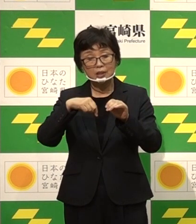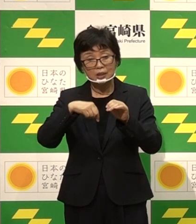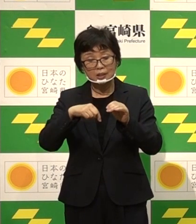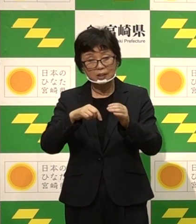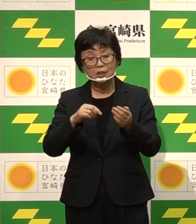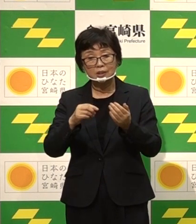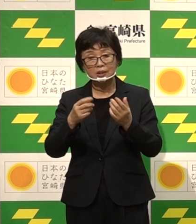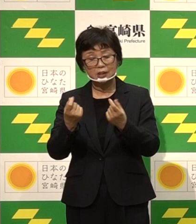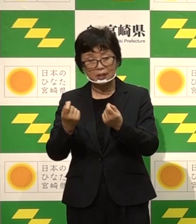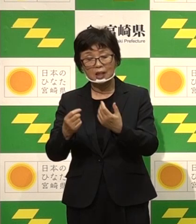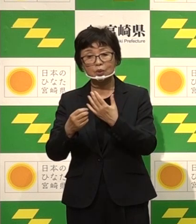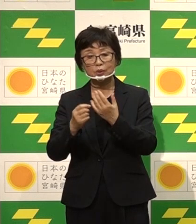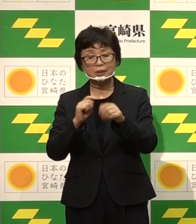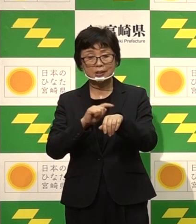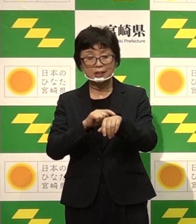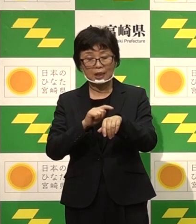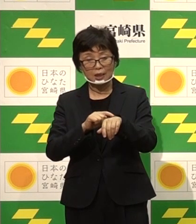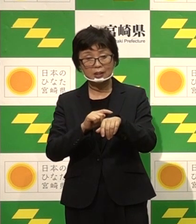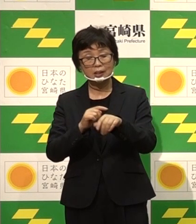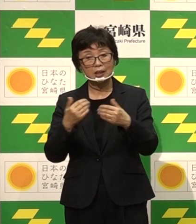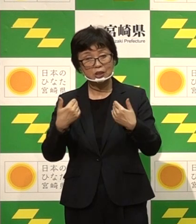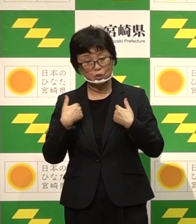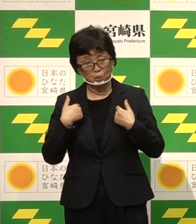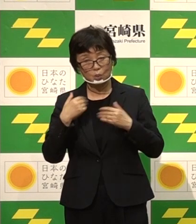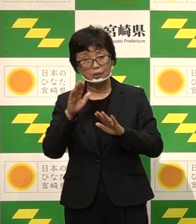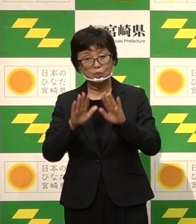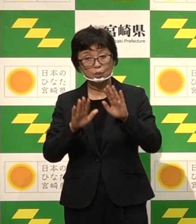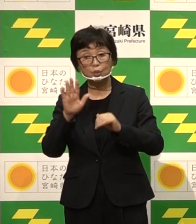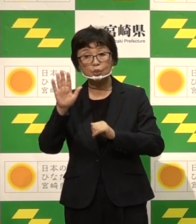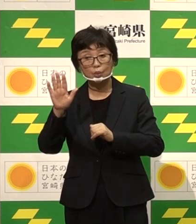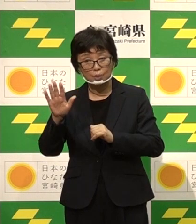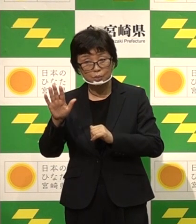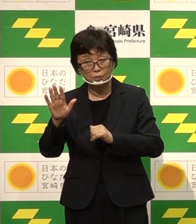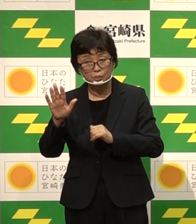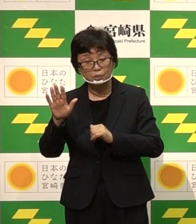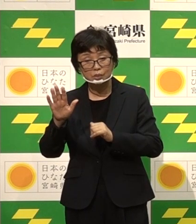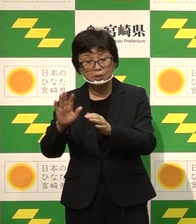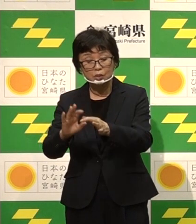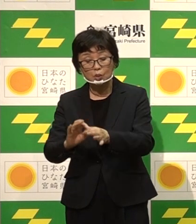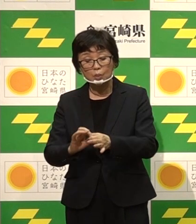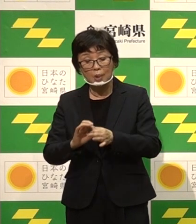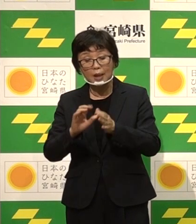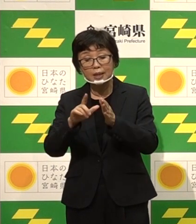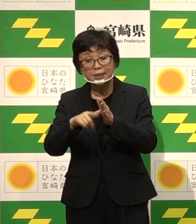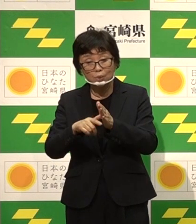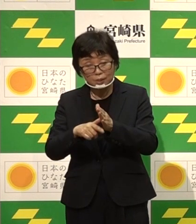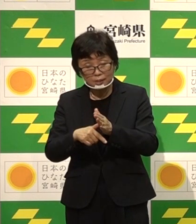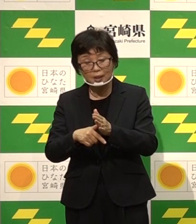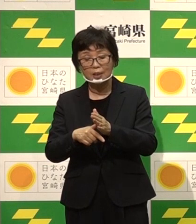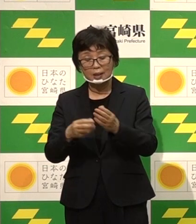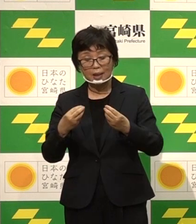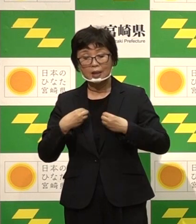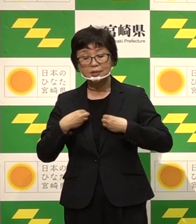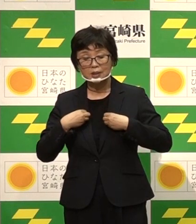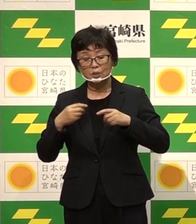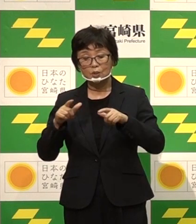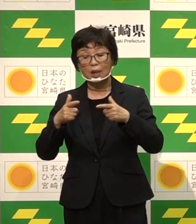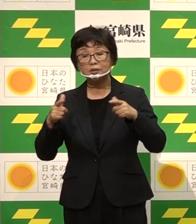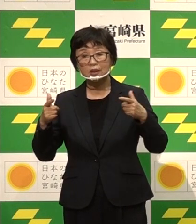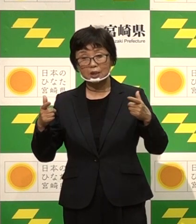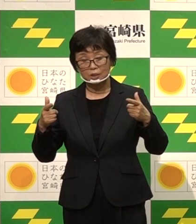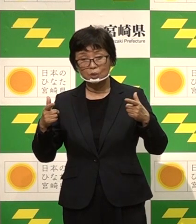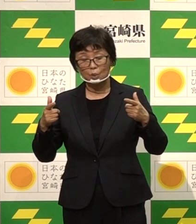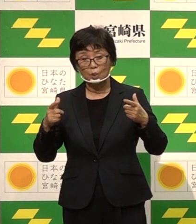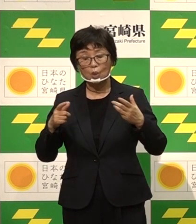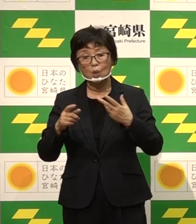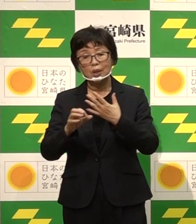に一定の時間を要する状況となっている場合に、感染拡大のその